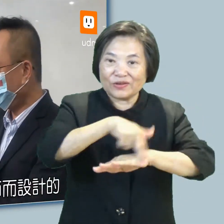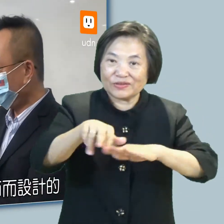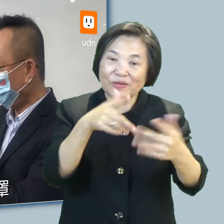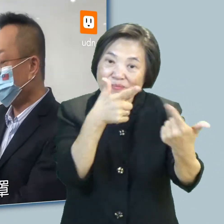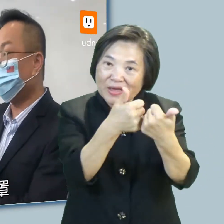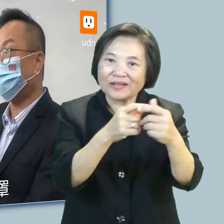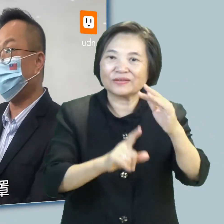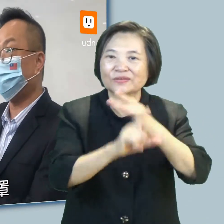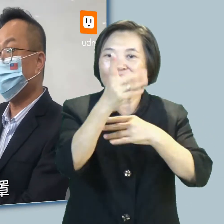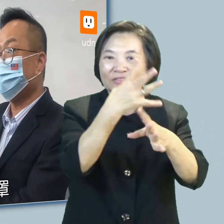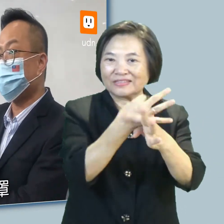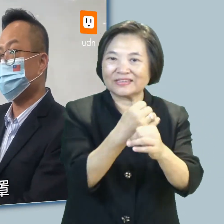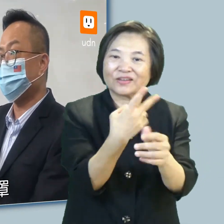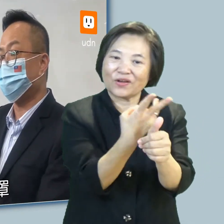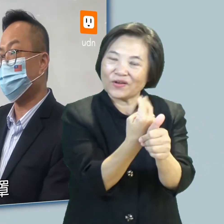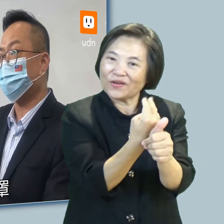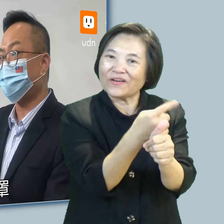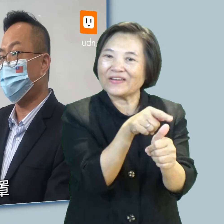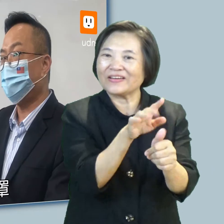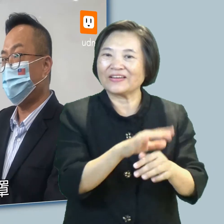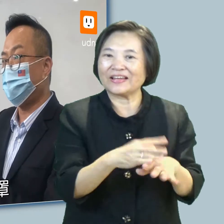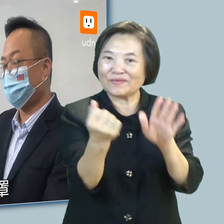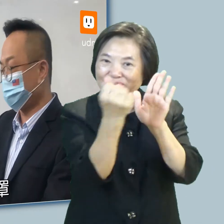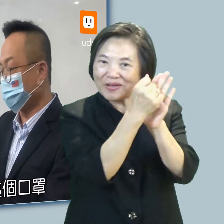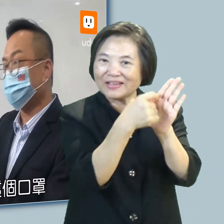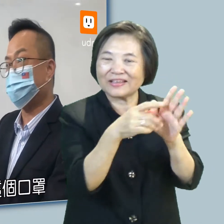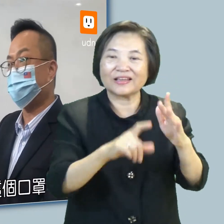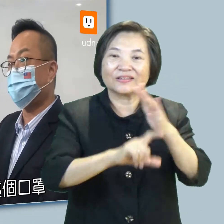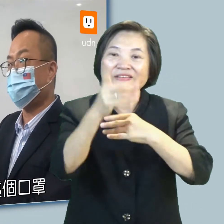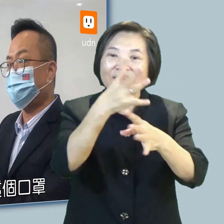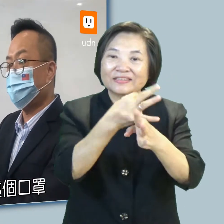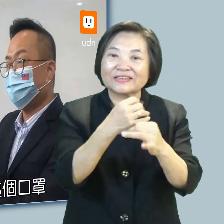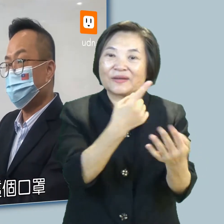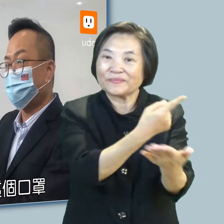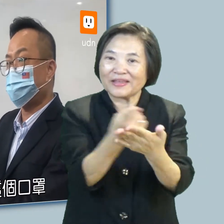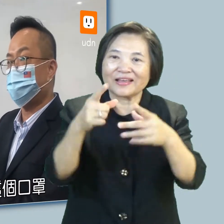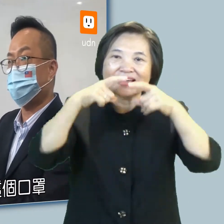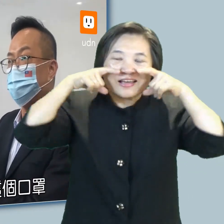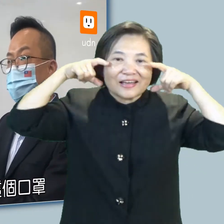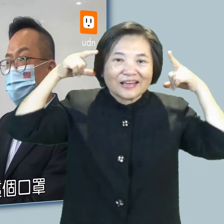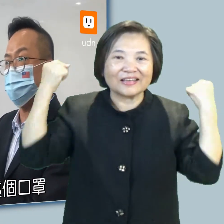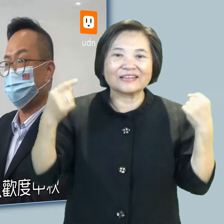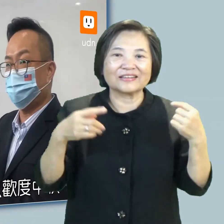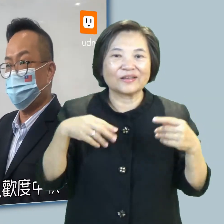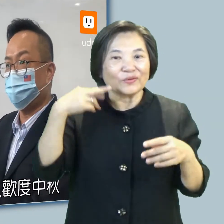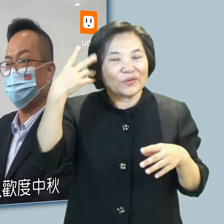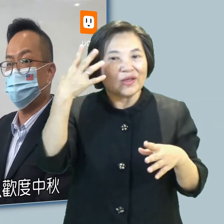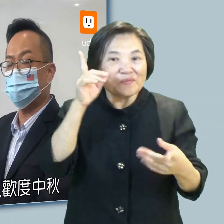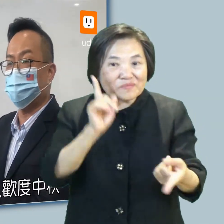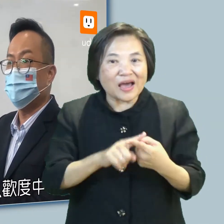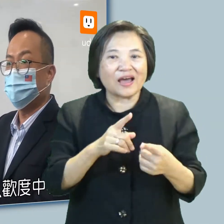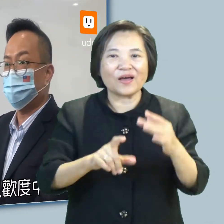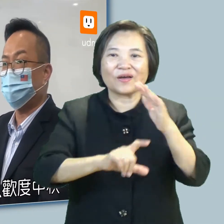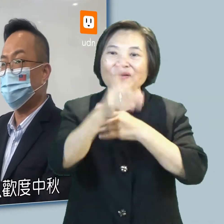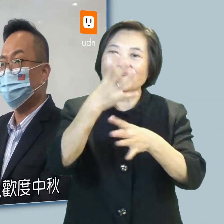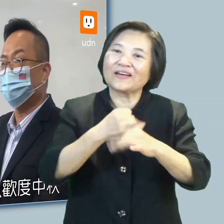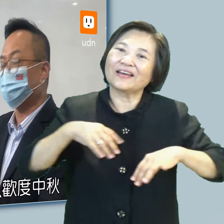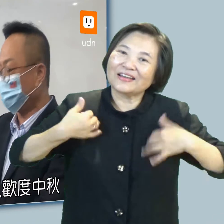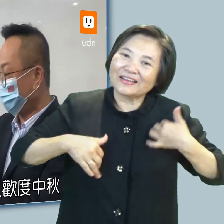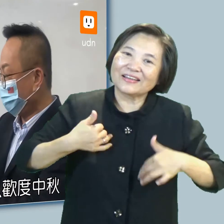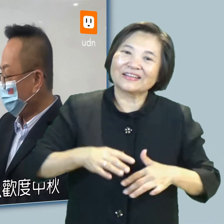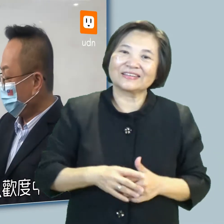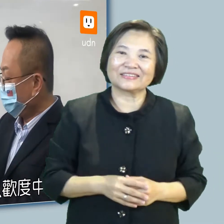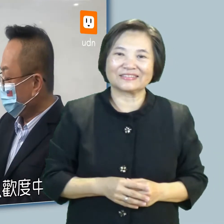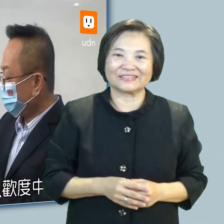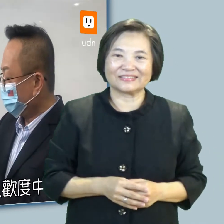设计的一个玉兔的一个造型的一个口罩，啊，中秋节大家戴上这个口罩可以应景而且都可以欢度